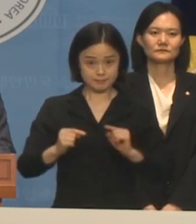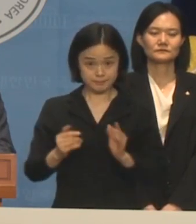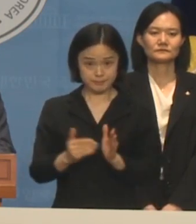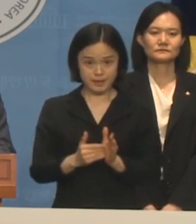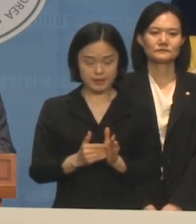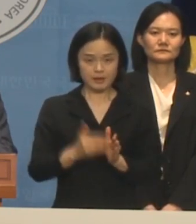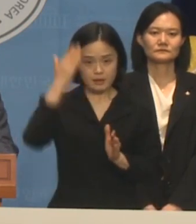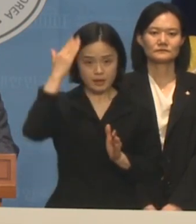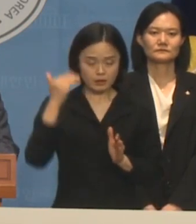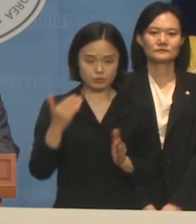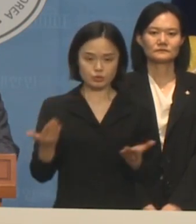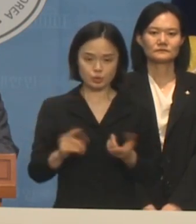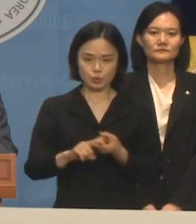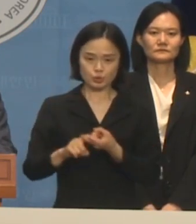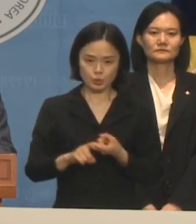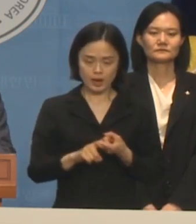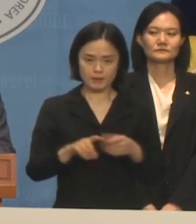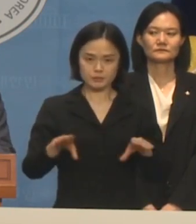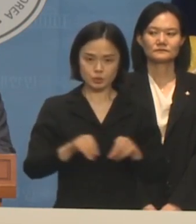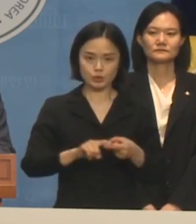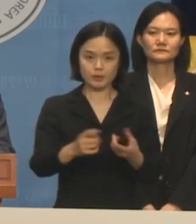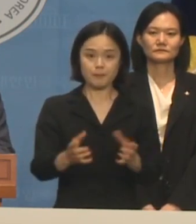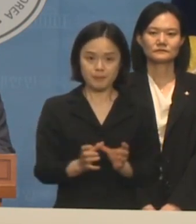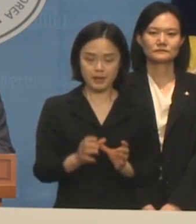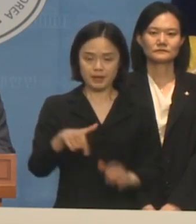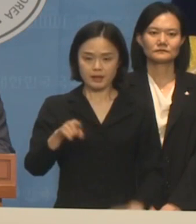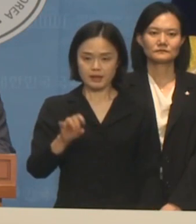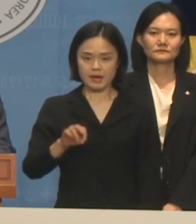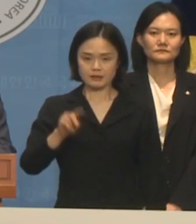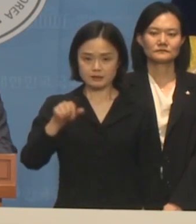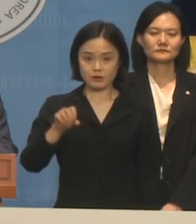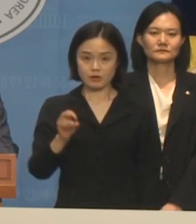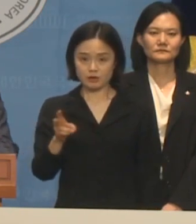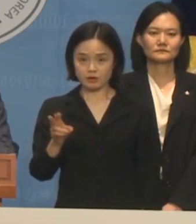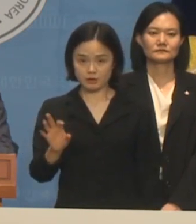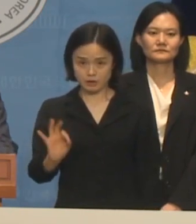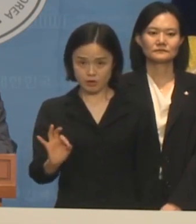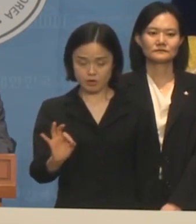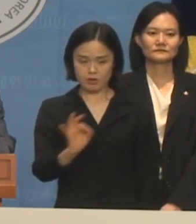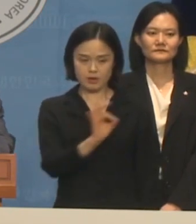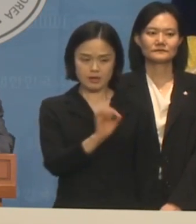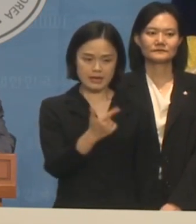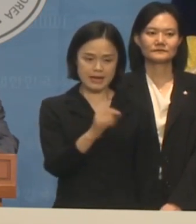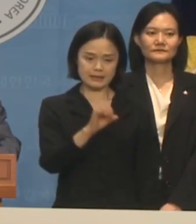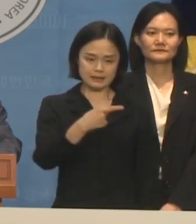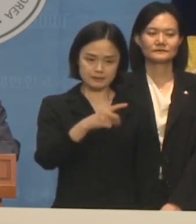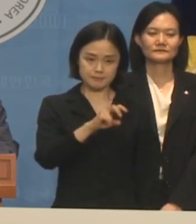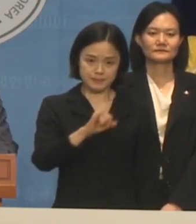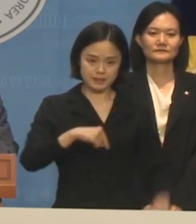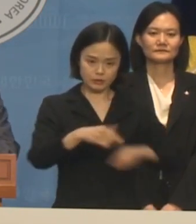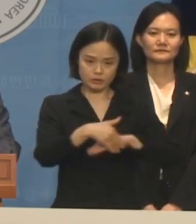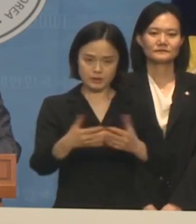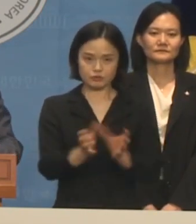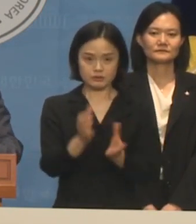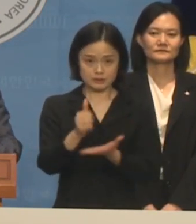총연맹 강석윤 부위원장님과 안은미 정책국장님 참석하셨습니다.